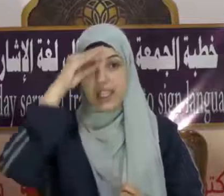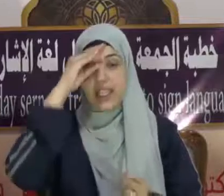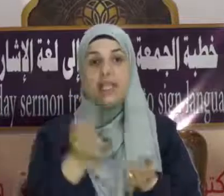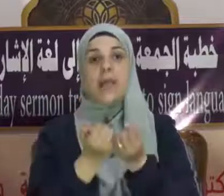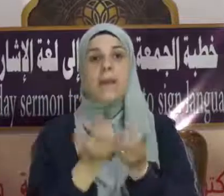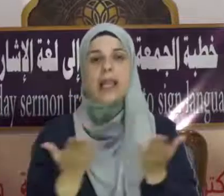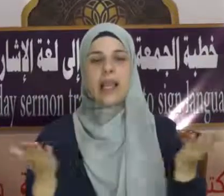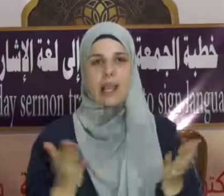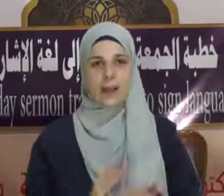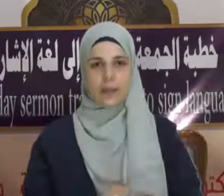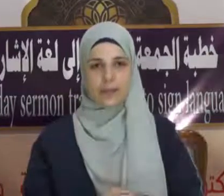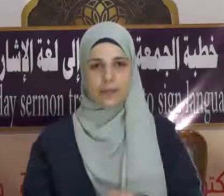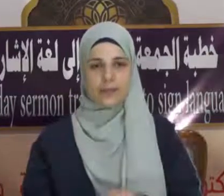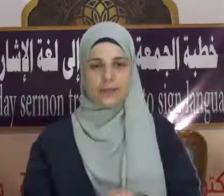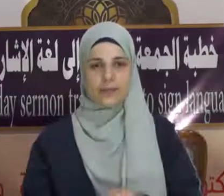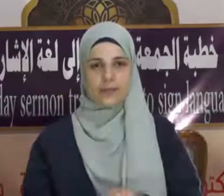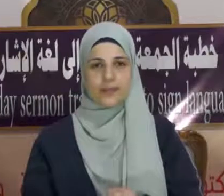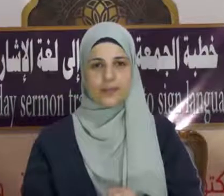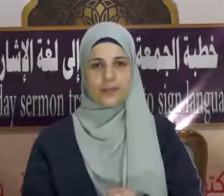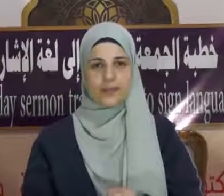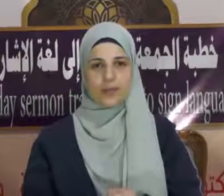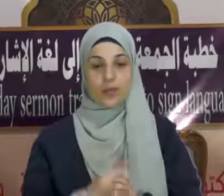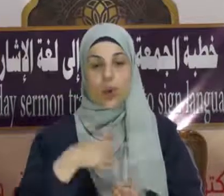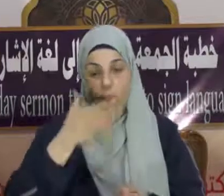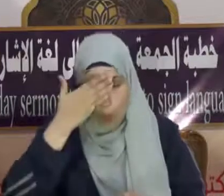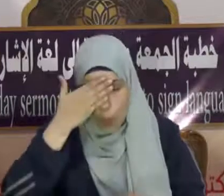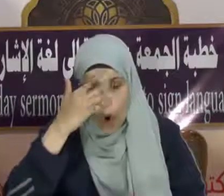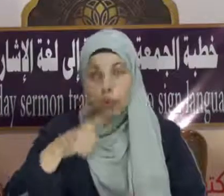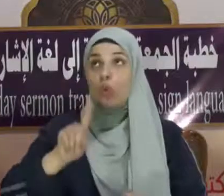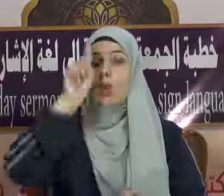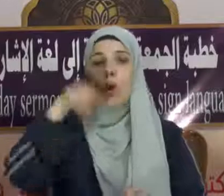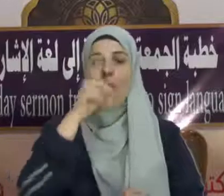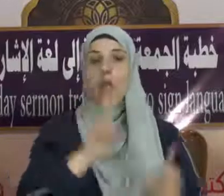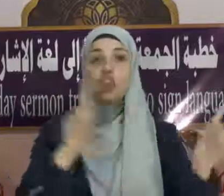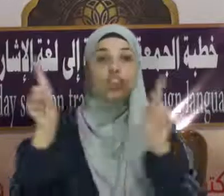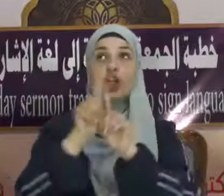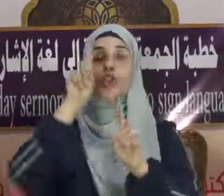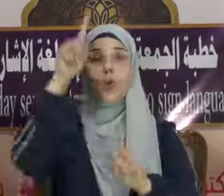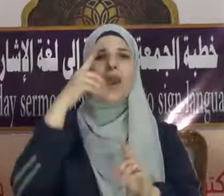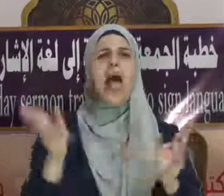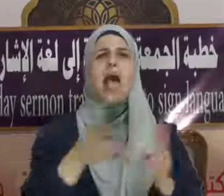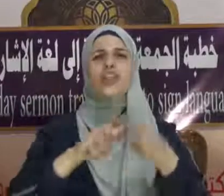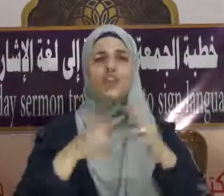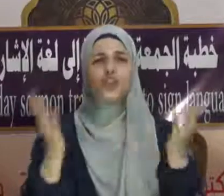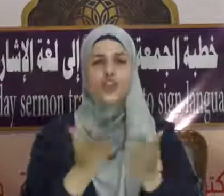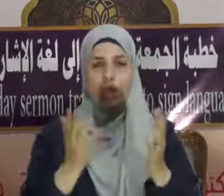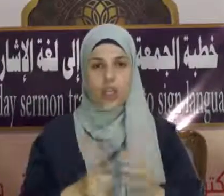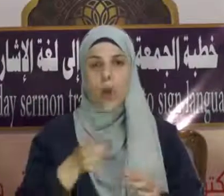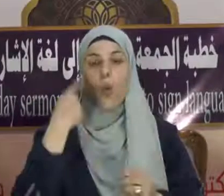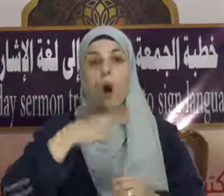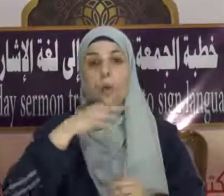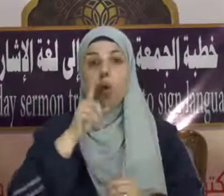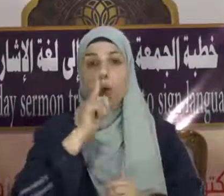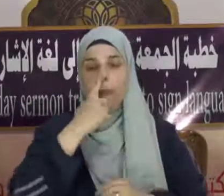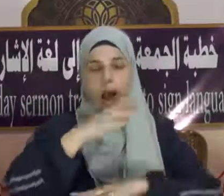القائل في كتابه الكريم: واعبدوا الله ولا تشركوا به شيئا